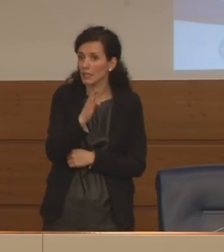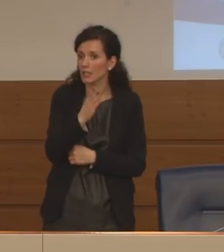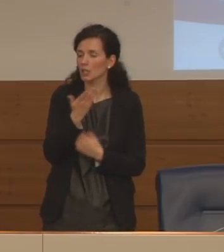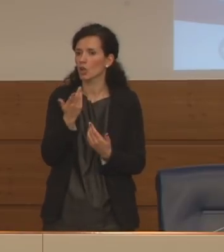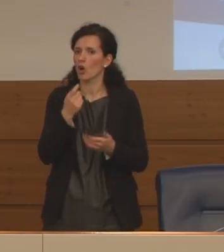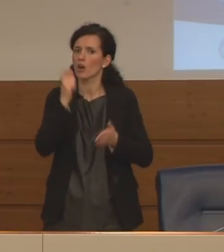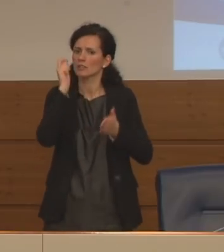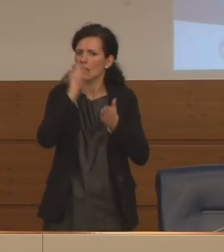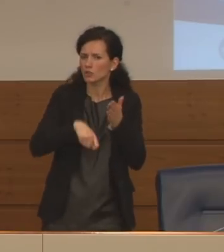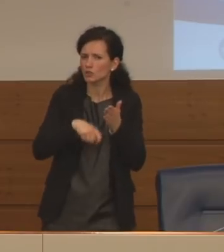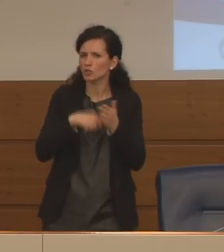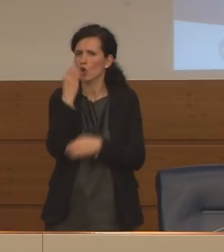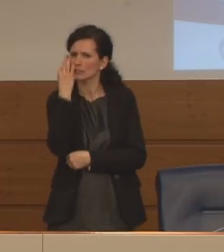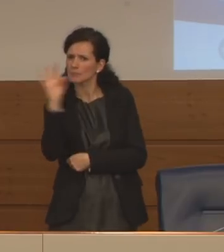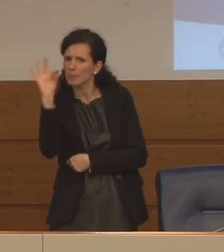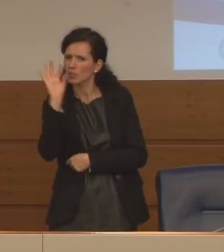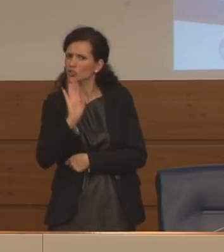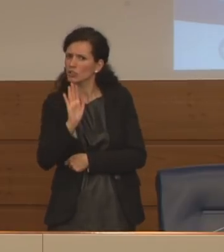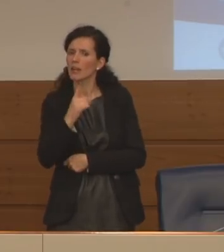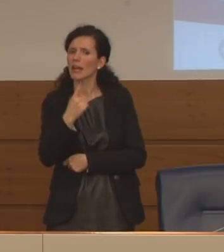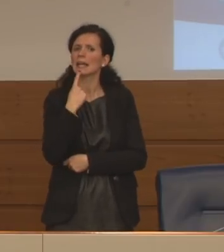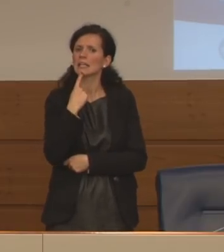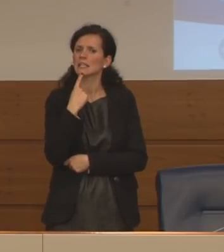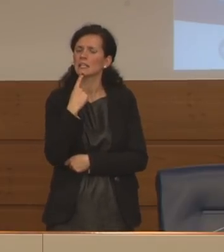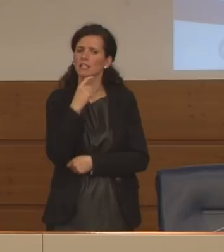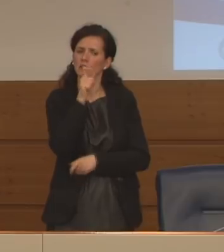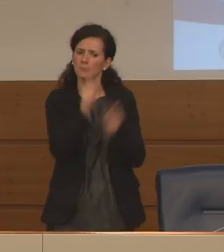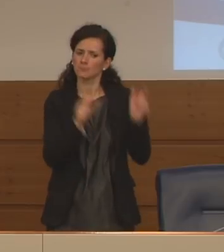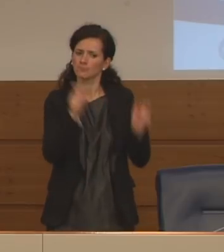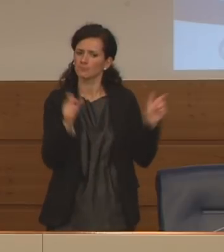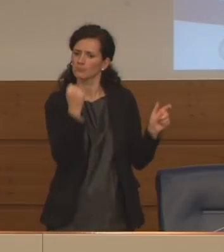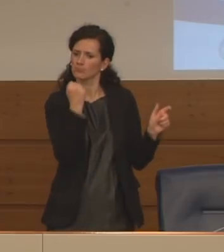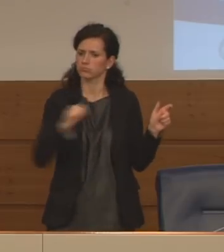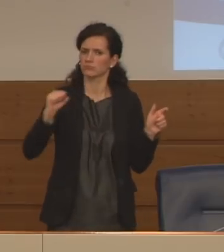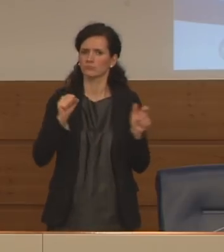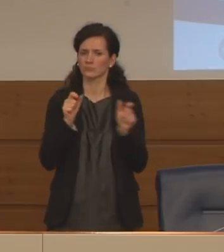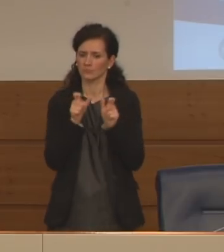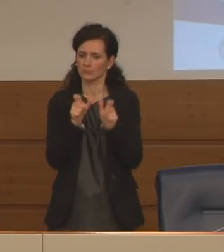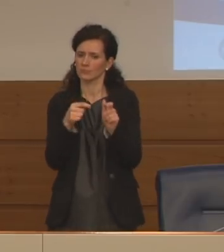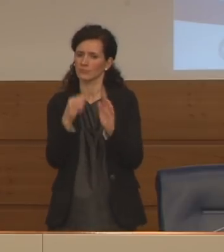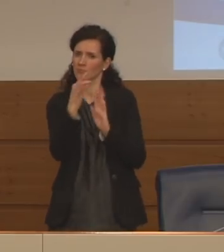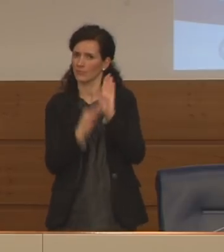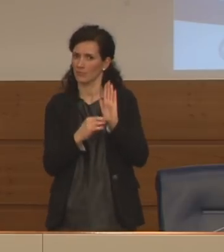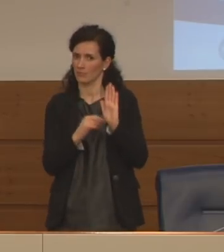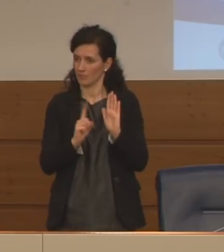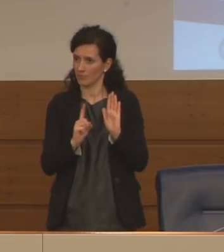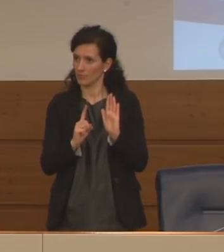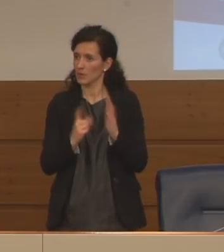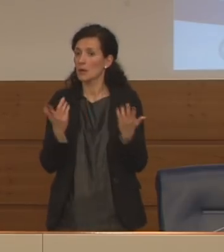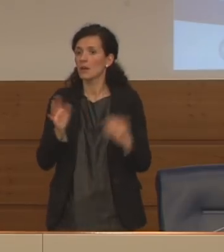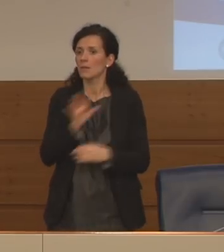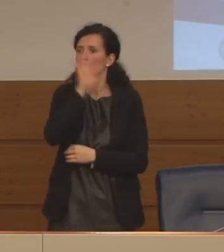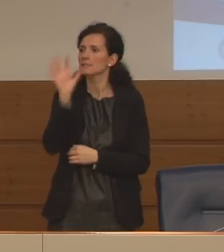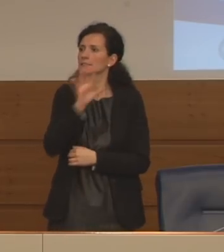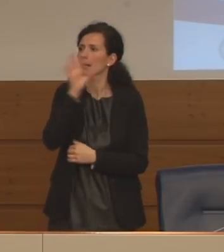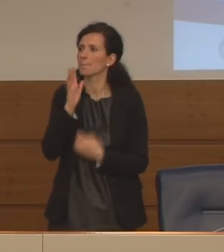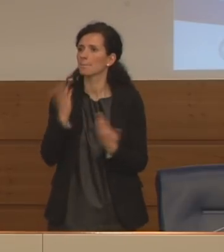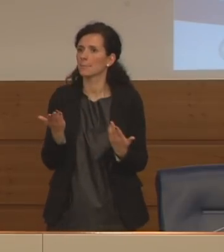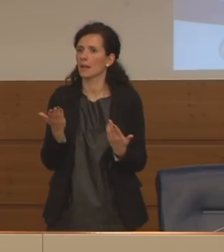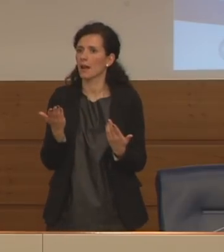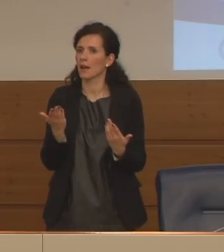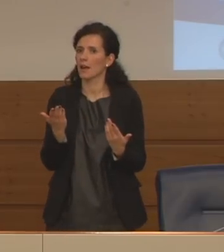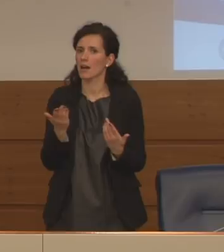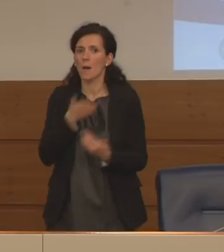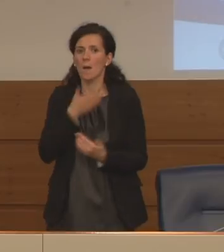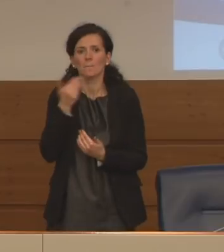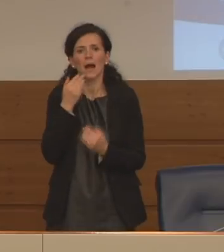sanzioni specifiche per chi viola le restrizioni perché insomma sembra che quello che che manchino siano